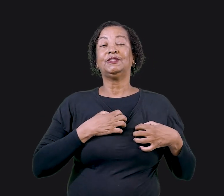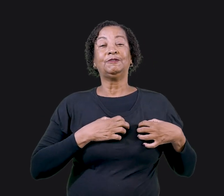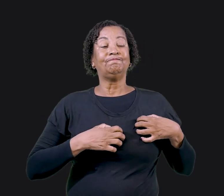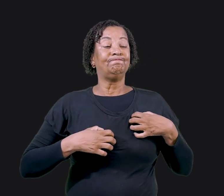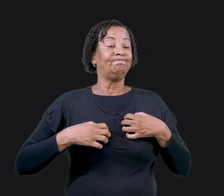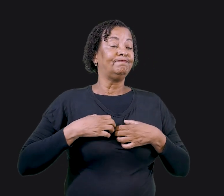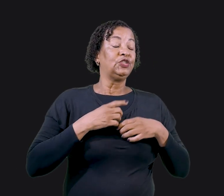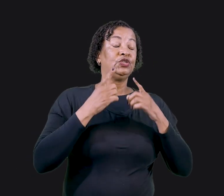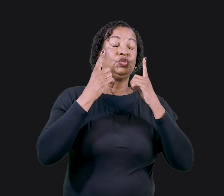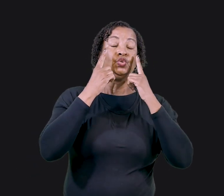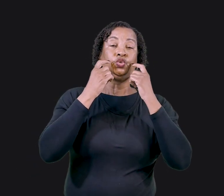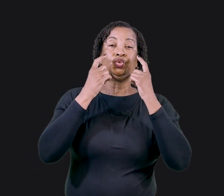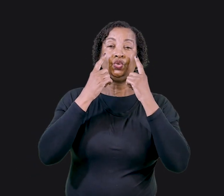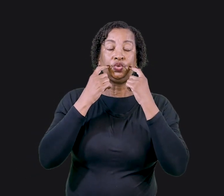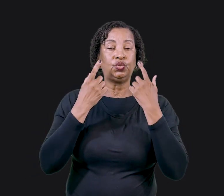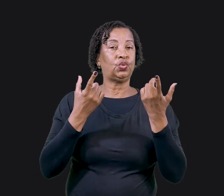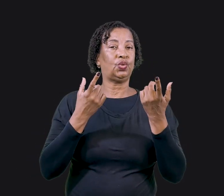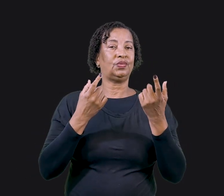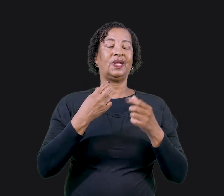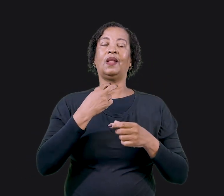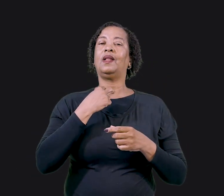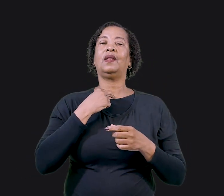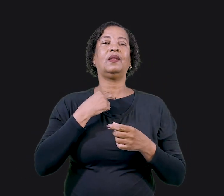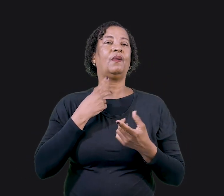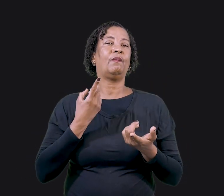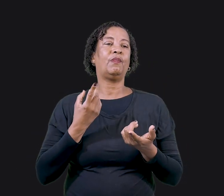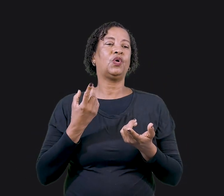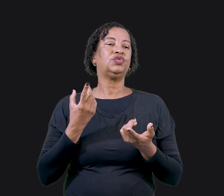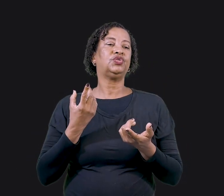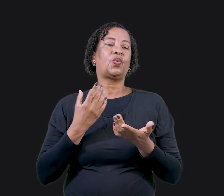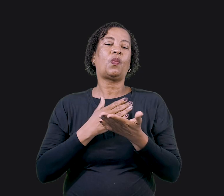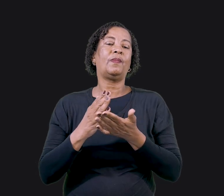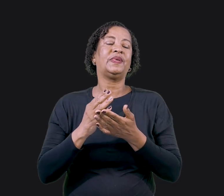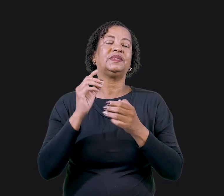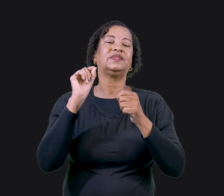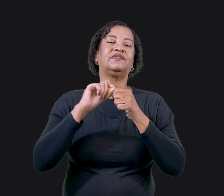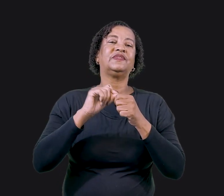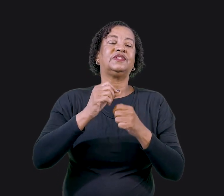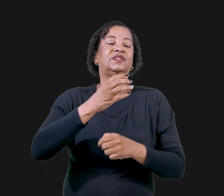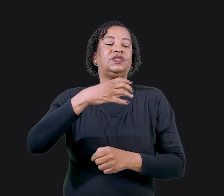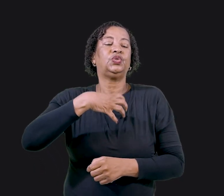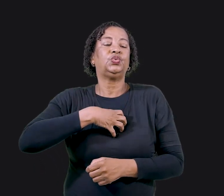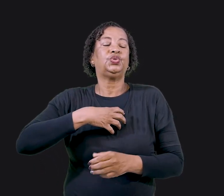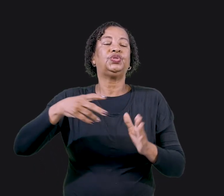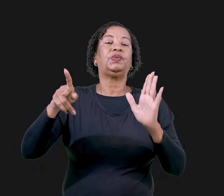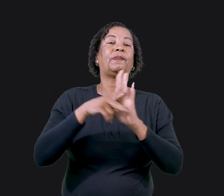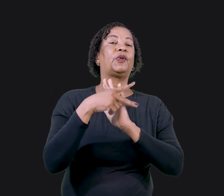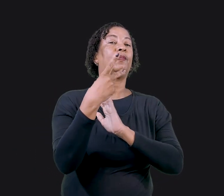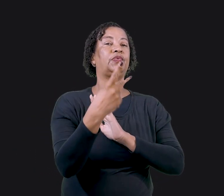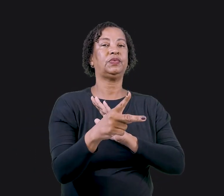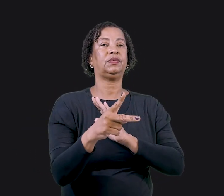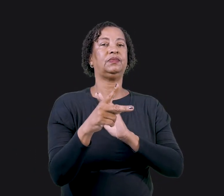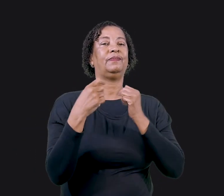senta e chora. Ele não pode se intrometer e começar a fazer do jeito dele. Ele tem que deixar as pessoas cometerem seus